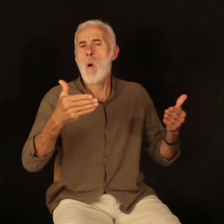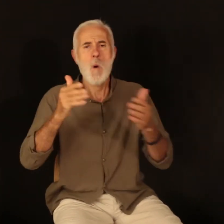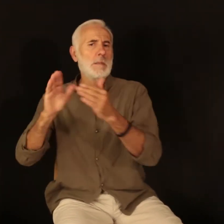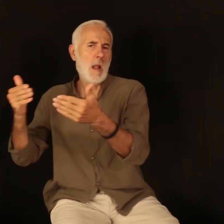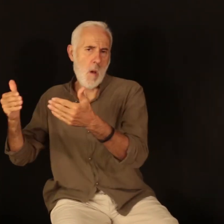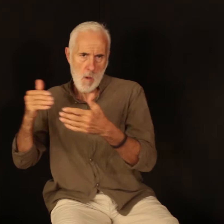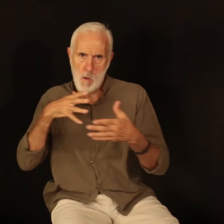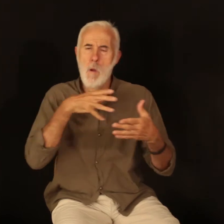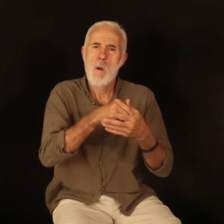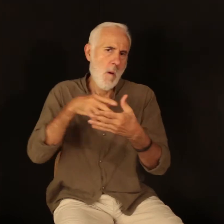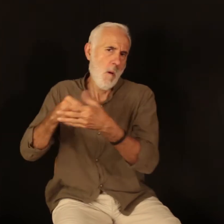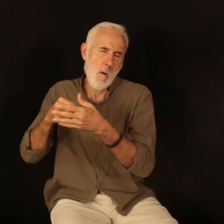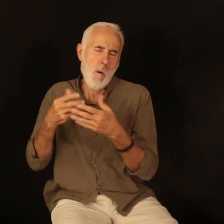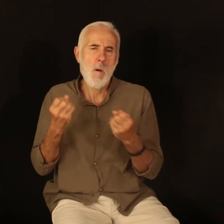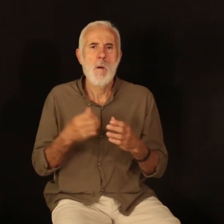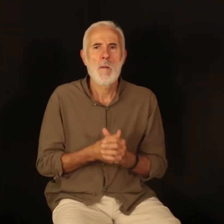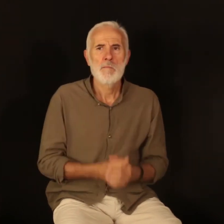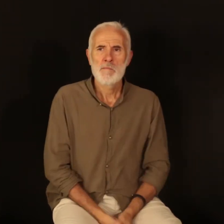lecteurs.